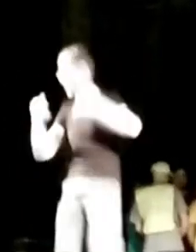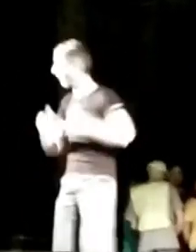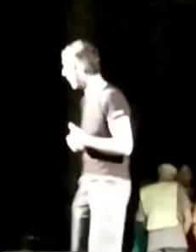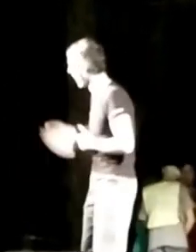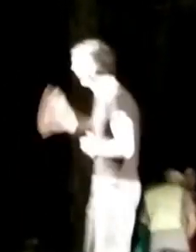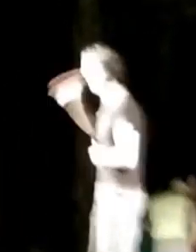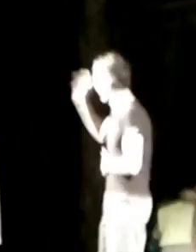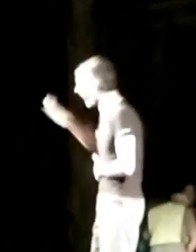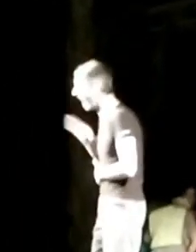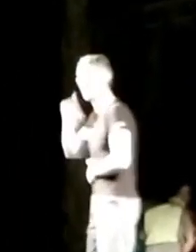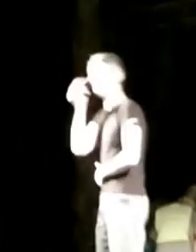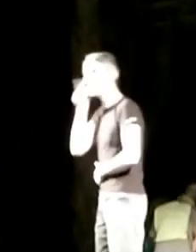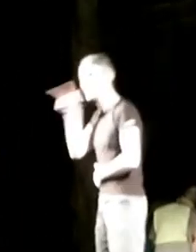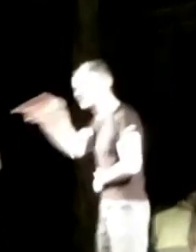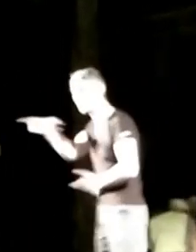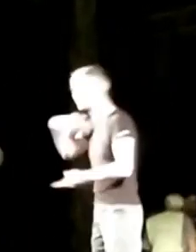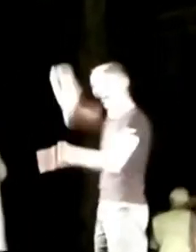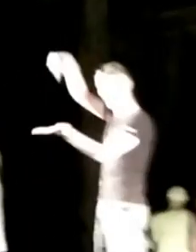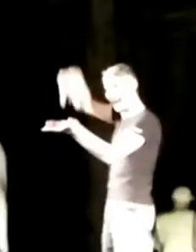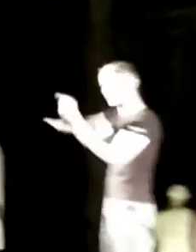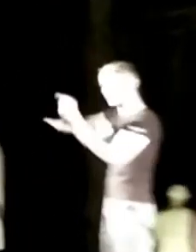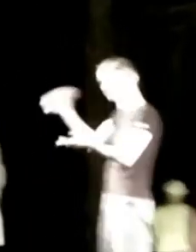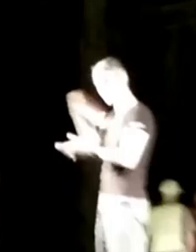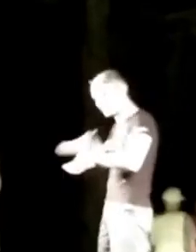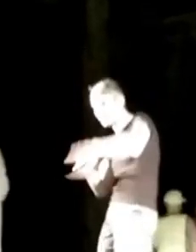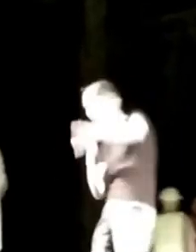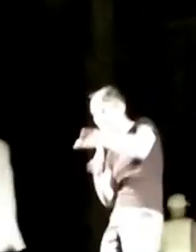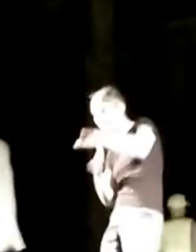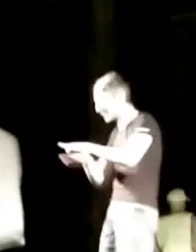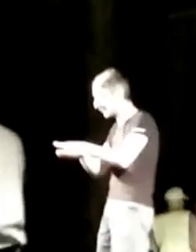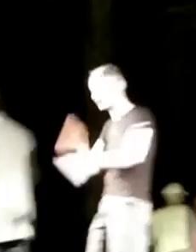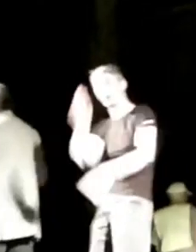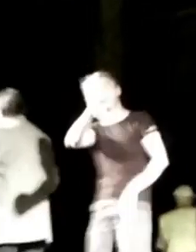Jo mentre estava amb l'Ol Calaix, vostè estava fent surf allà amb el carrer.